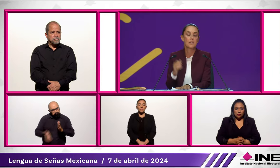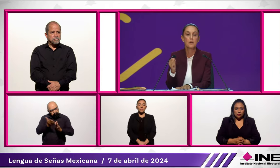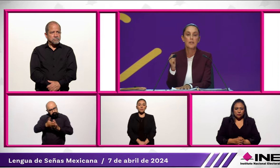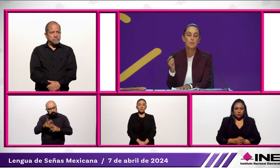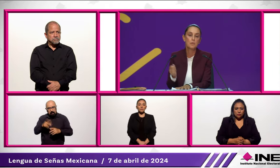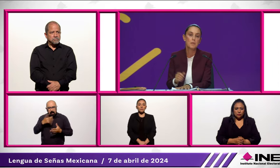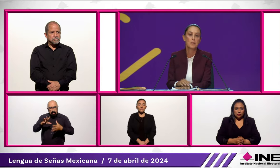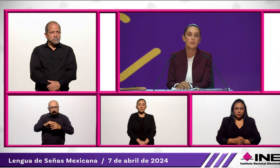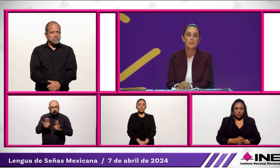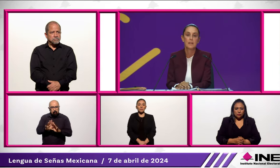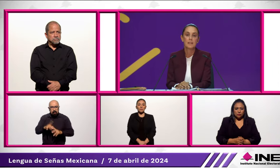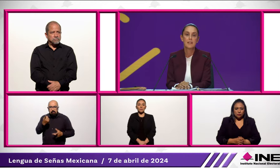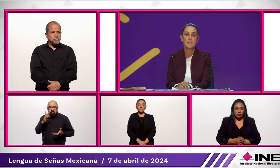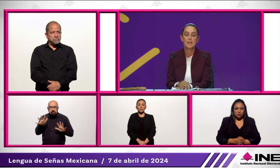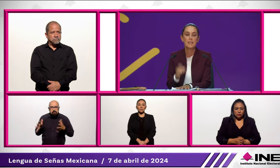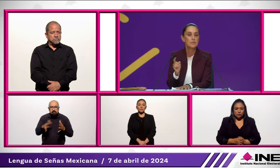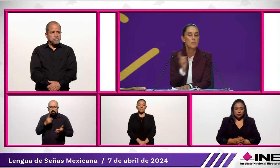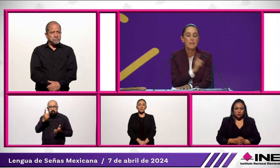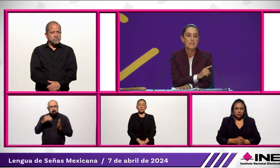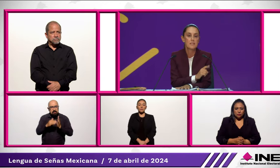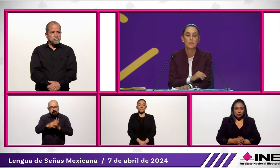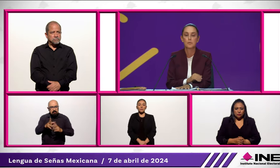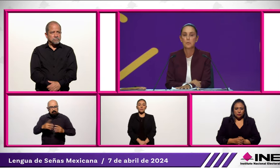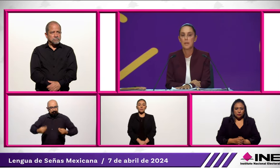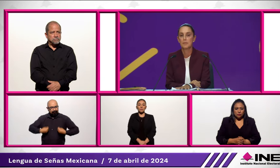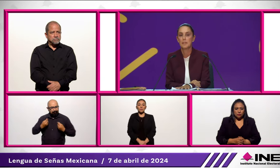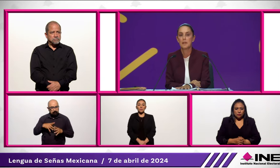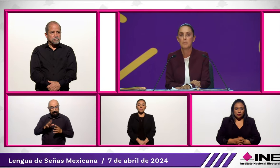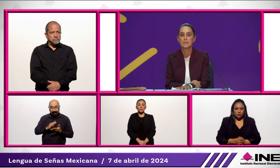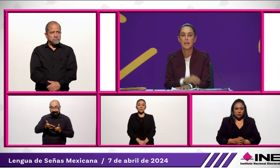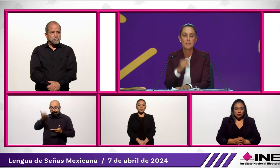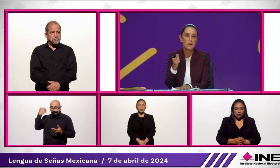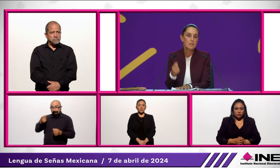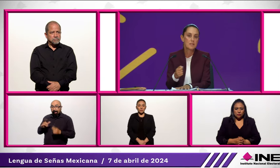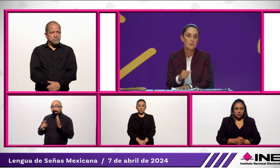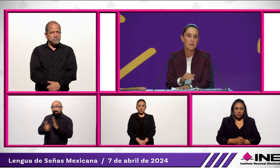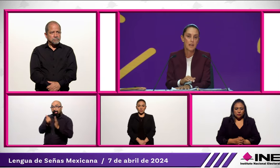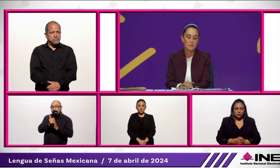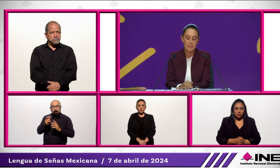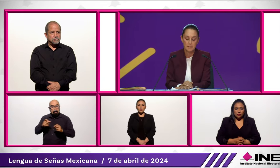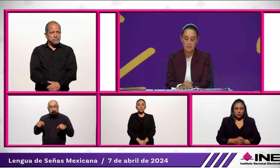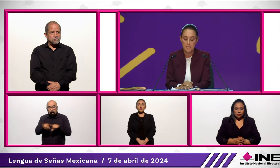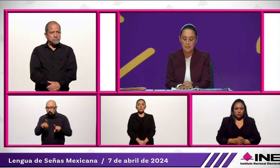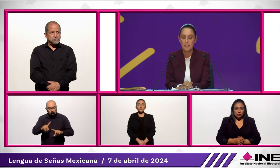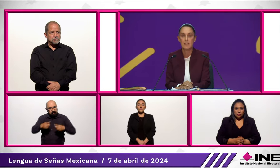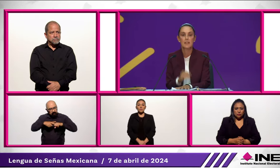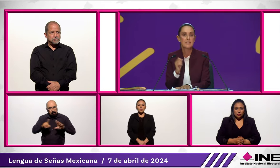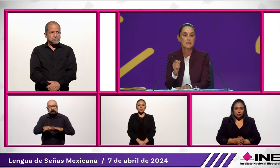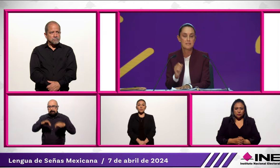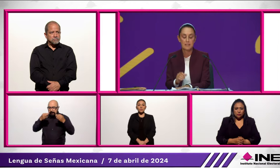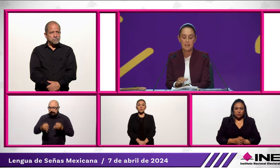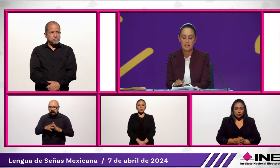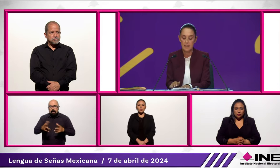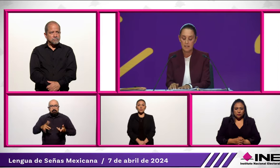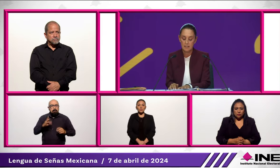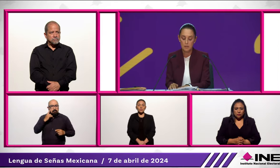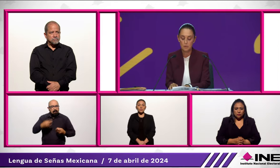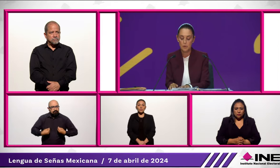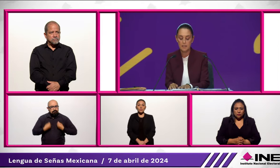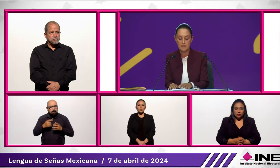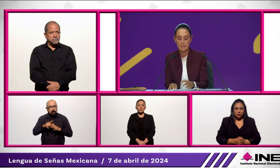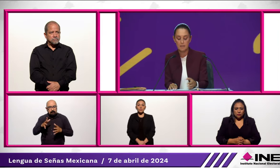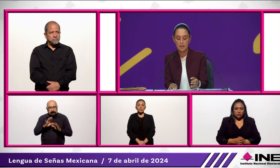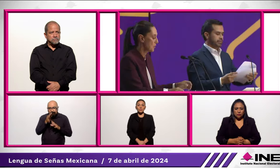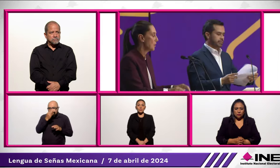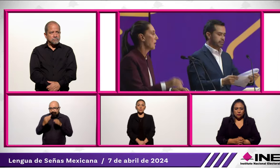de alrededor de 1 millón de viviendas, no las que se construyeron en el pasado, sino realmente viviendas que estén cerca de